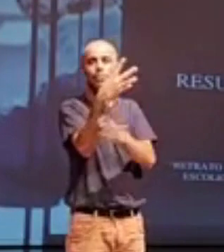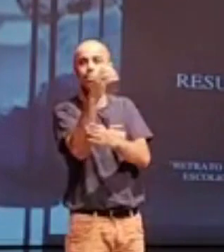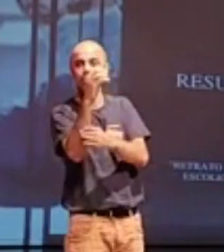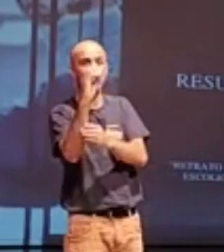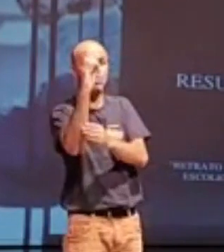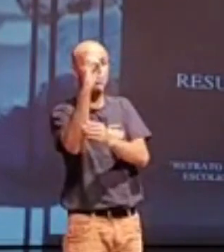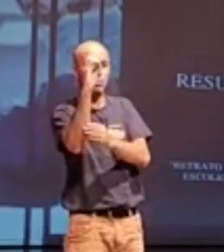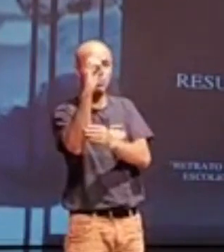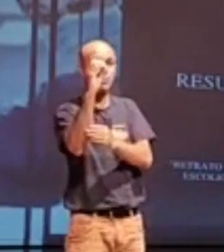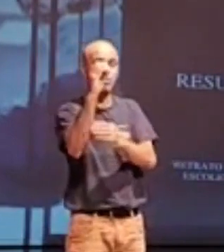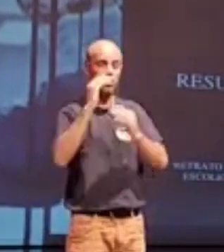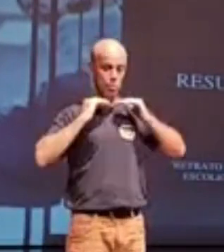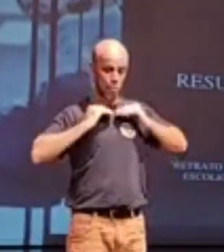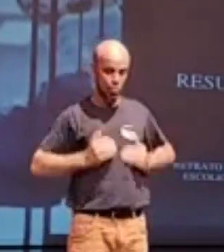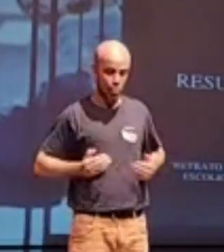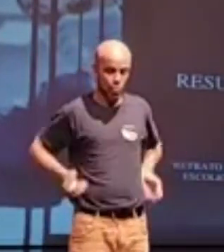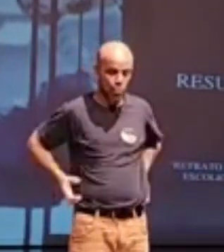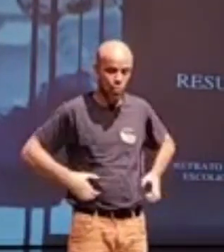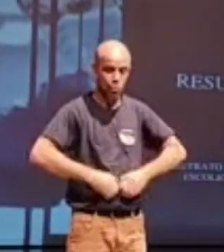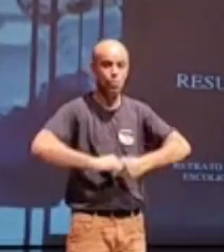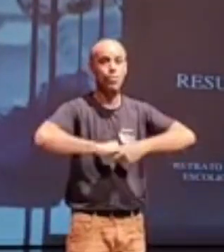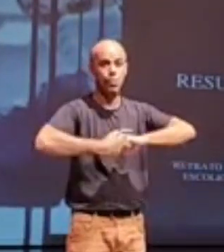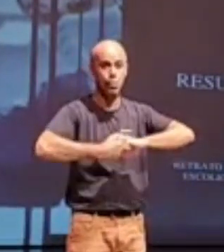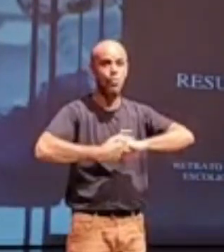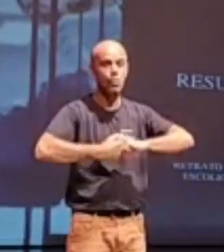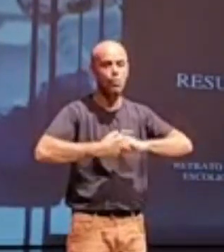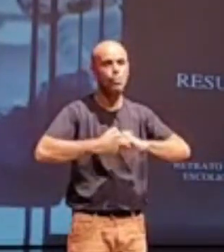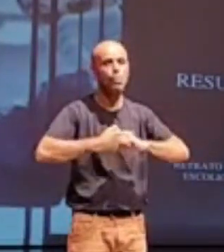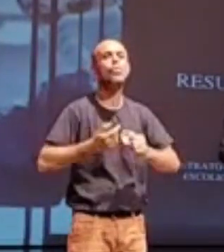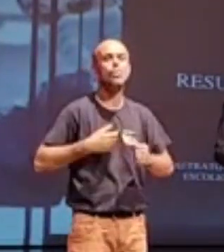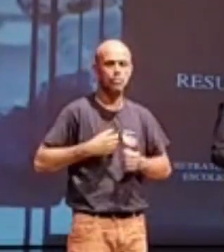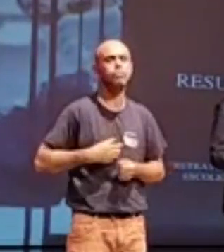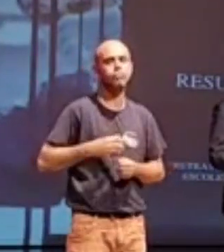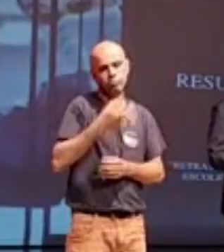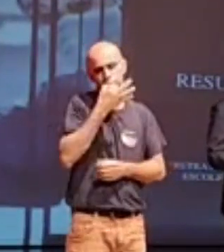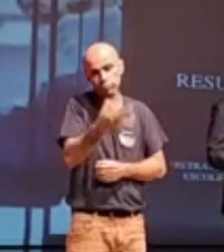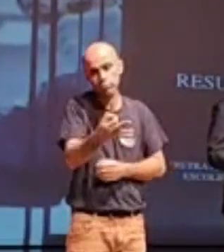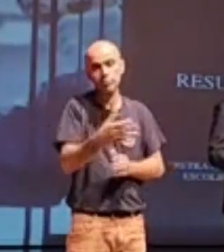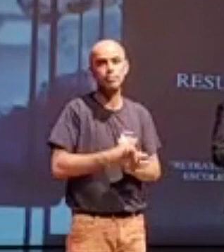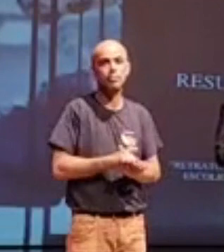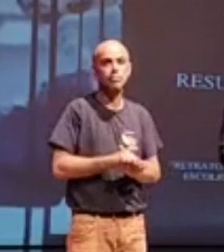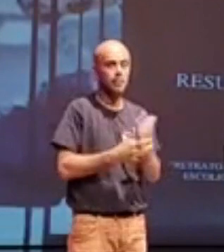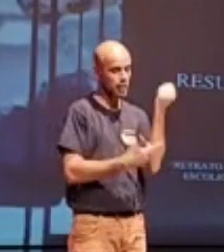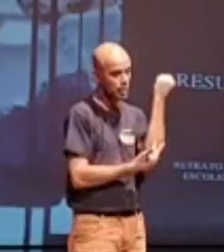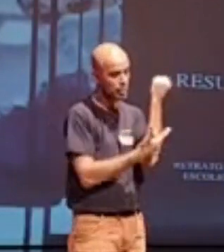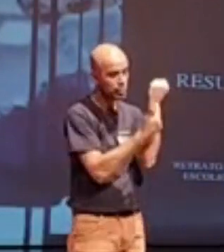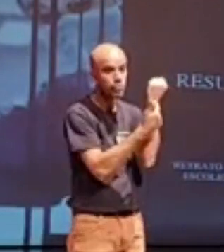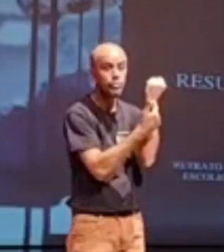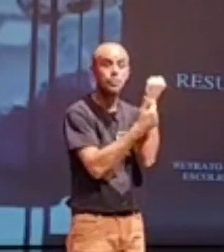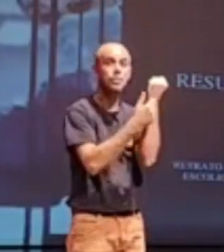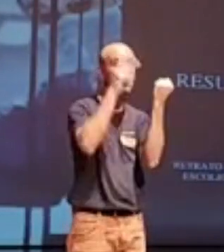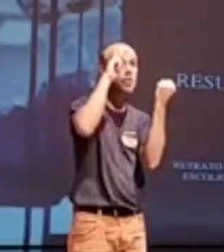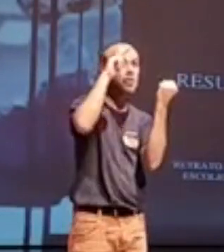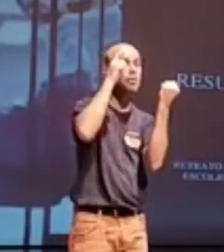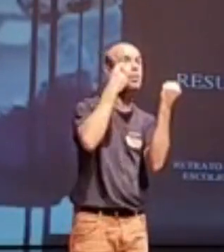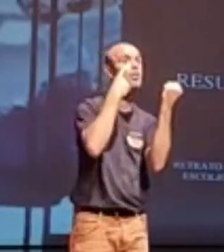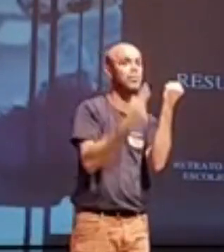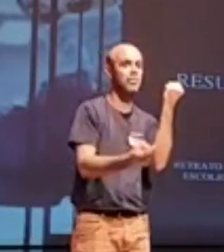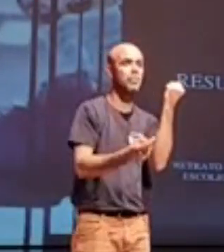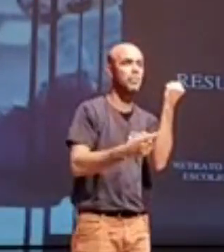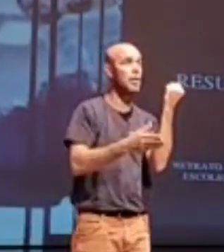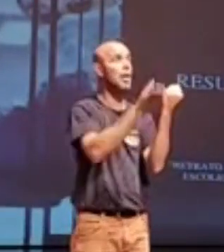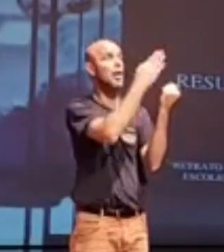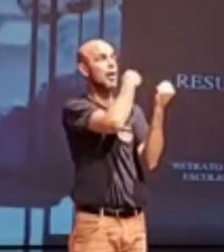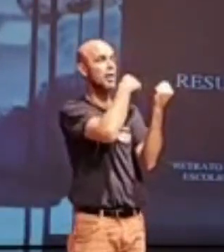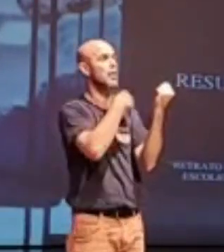do colete ele é indicado. E a cirurgia? A cirurgia tem uma história interessante, porque antes desses implantes que o Dr. Elton mostrou,